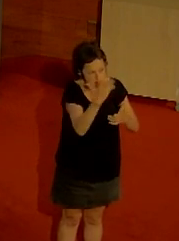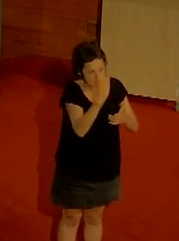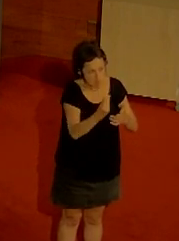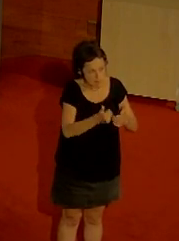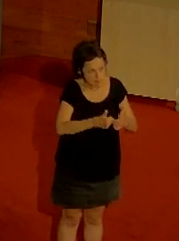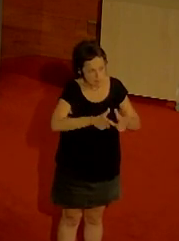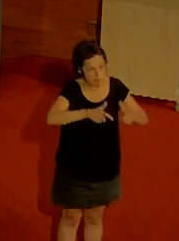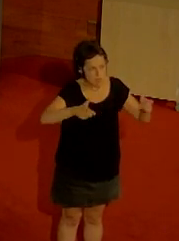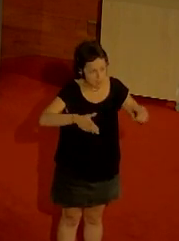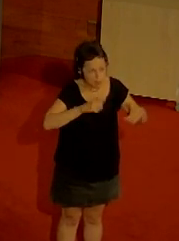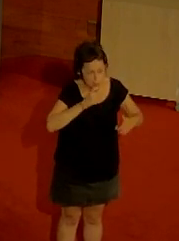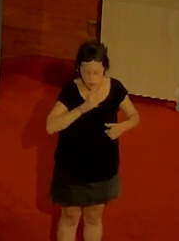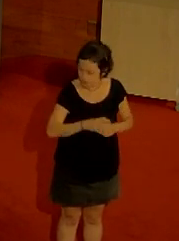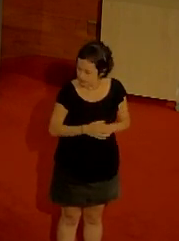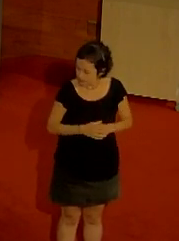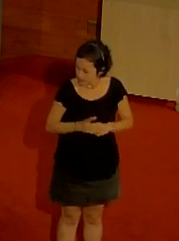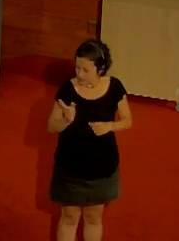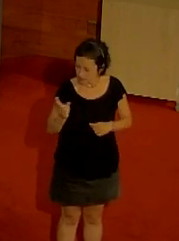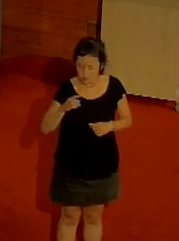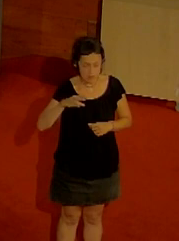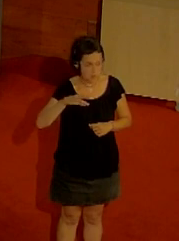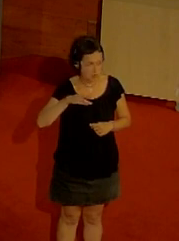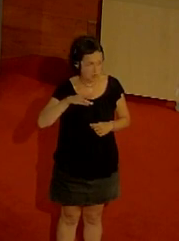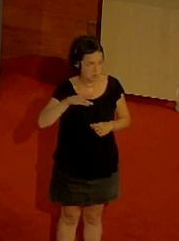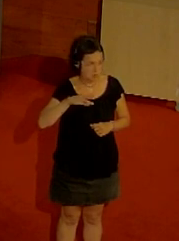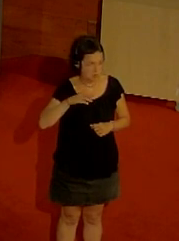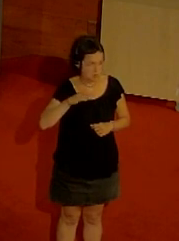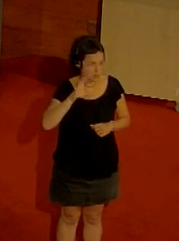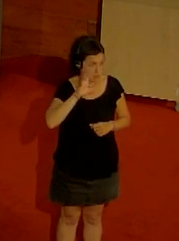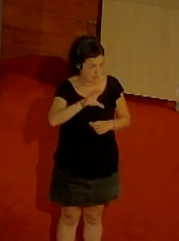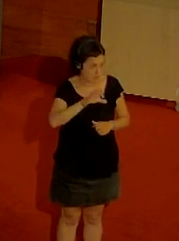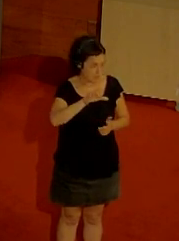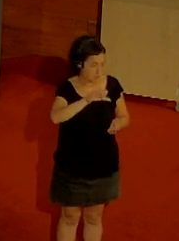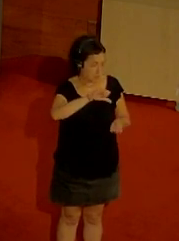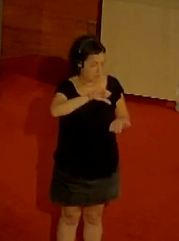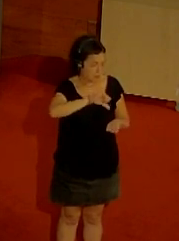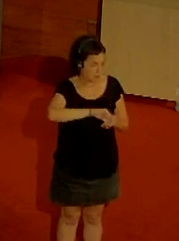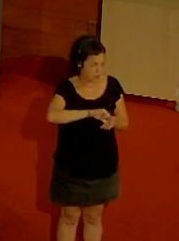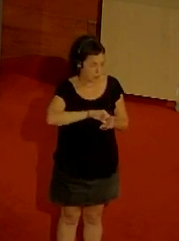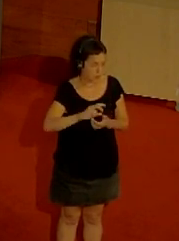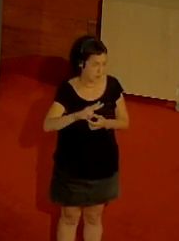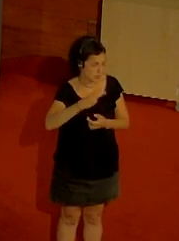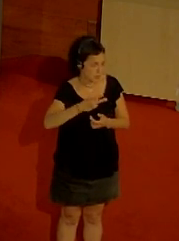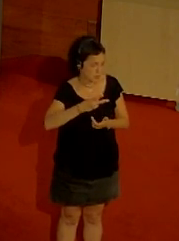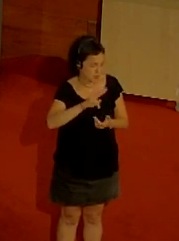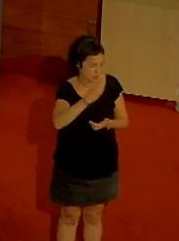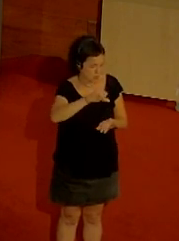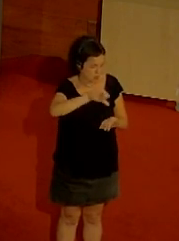Esto es en Malacal, que es la segunda ciudad de Sudán del Sur en cuanto a población y una de las más afectadas por la